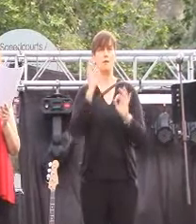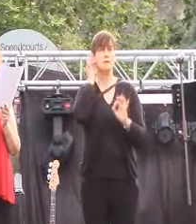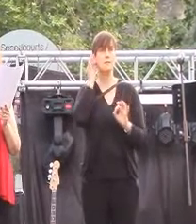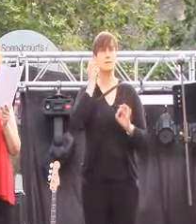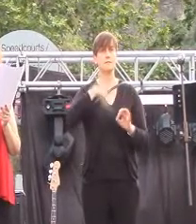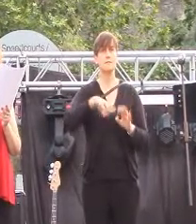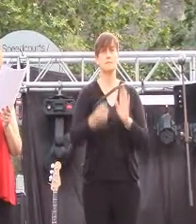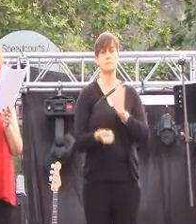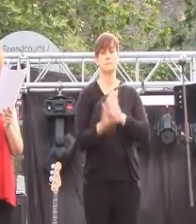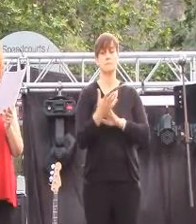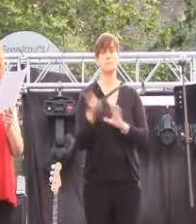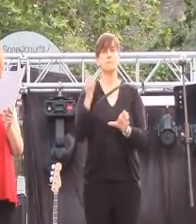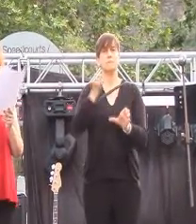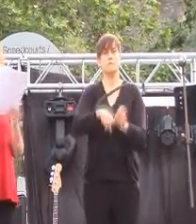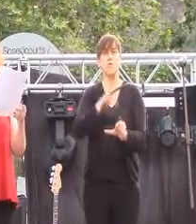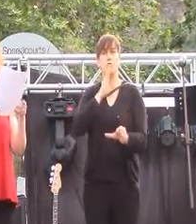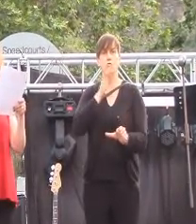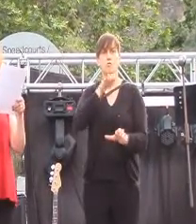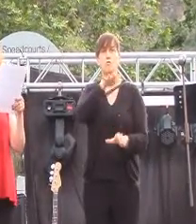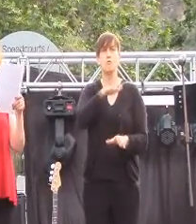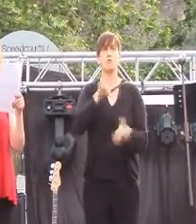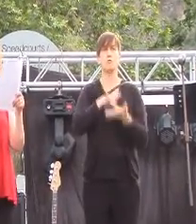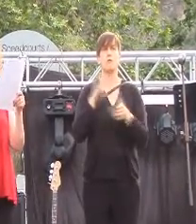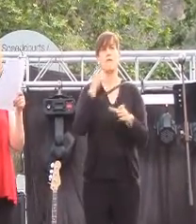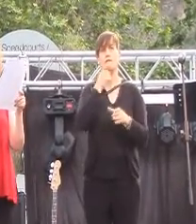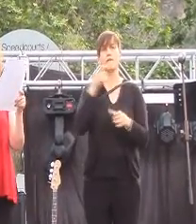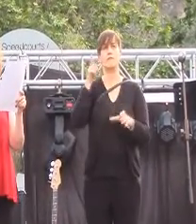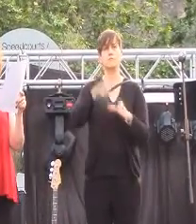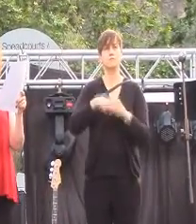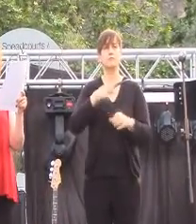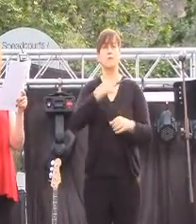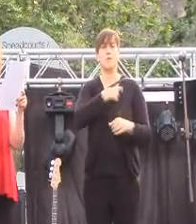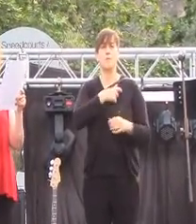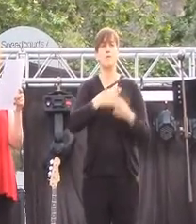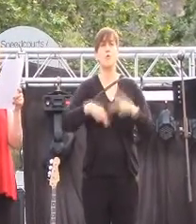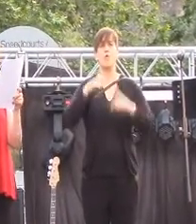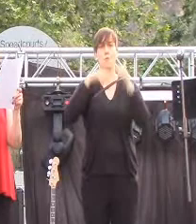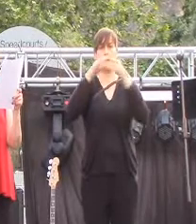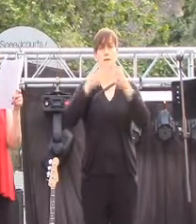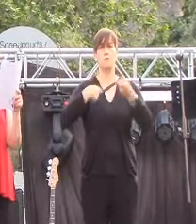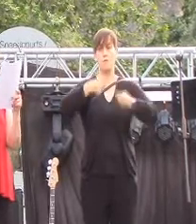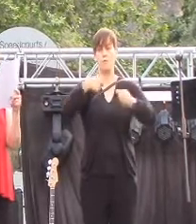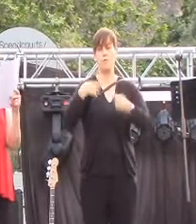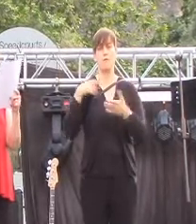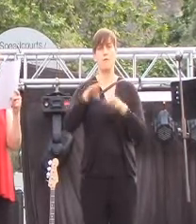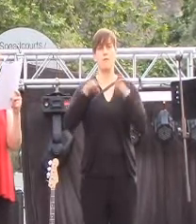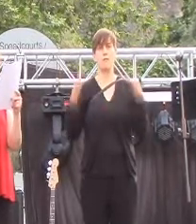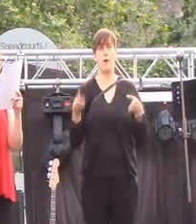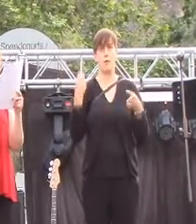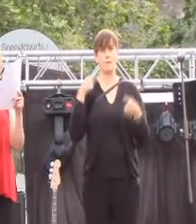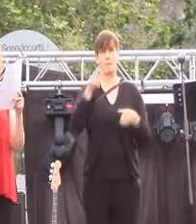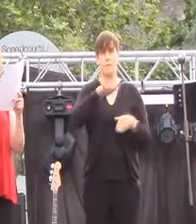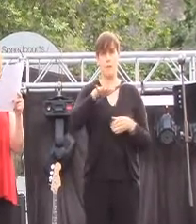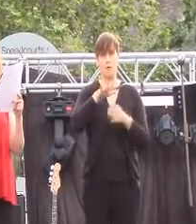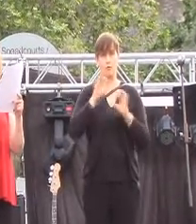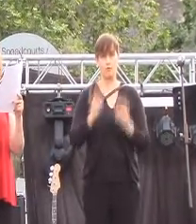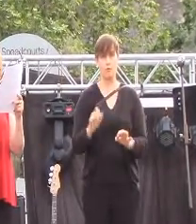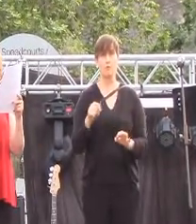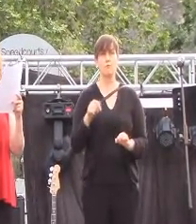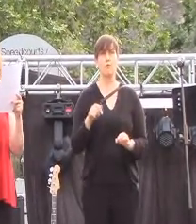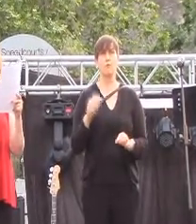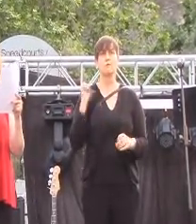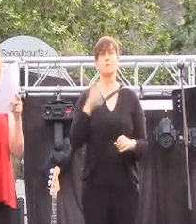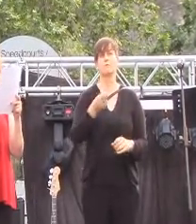des de comunicadores vam apuntar-nos a participar en la Comissió d'Urbanisme i Comerç de la Taula Comunitària del Coll. Allà